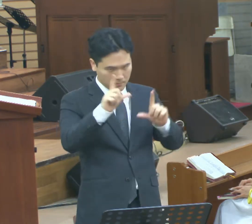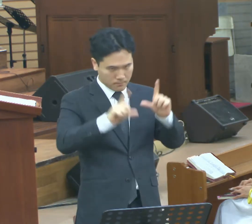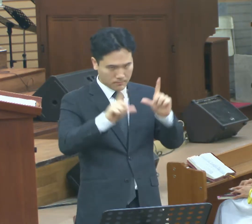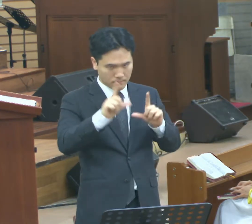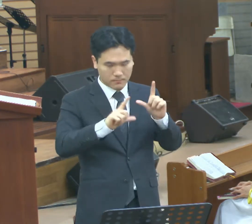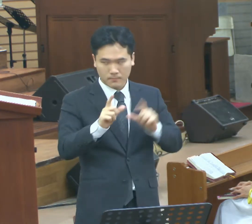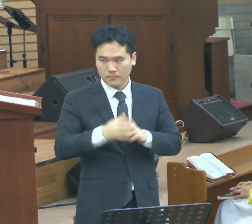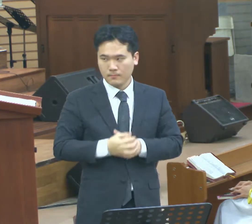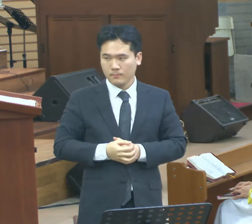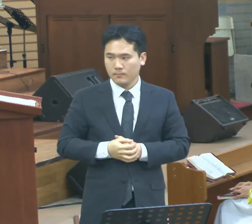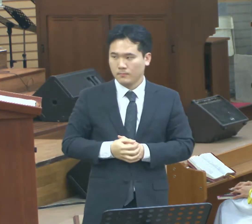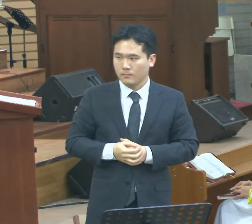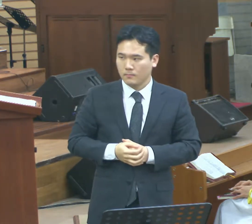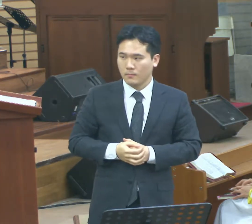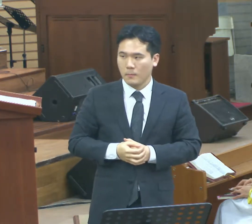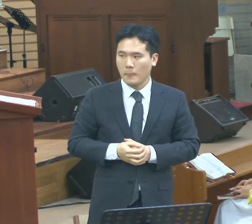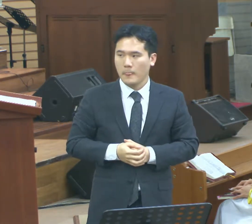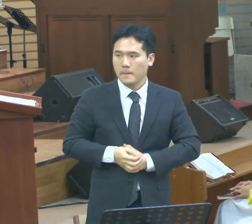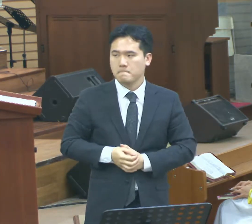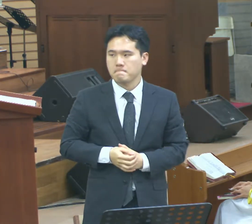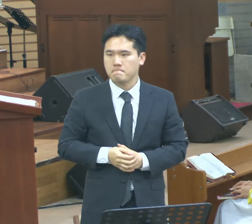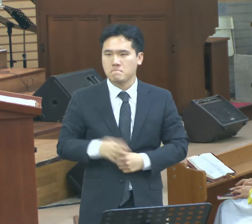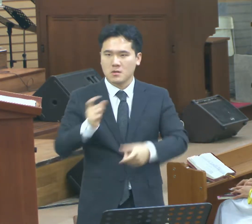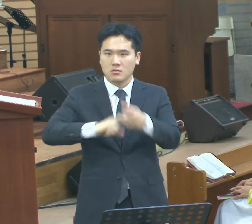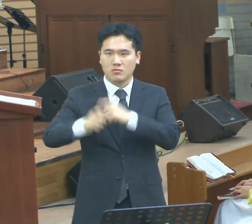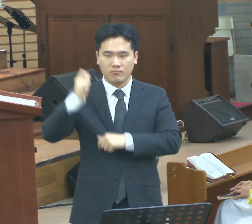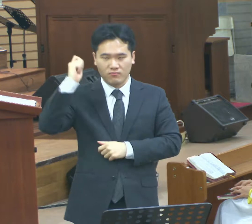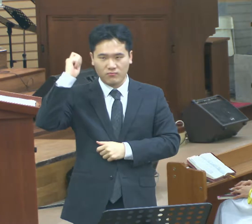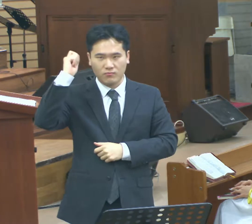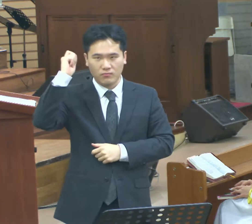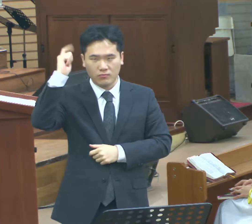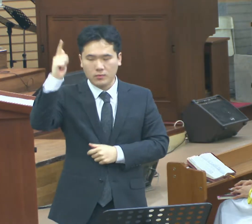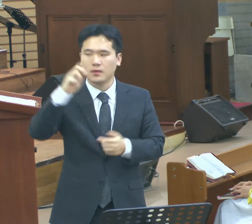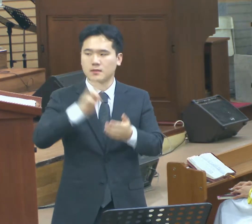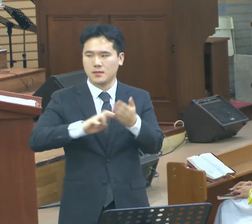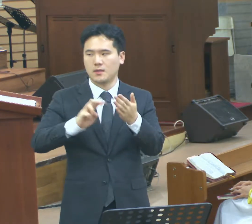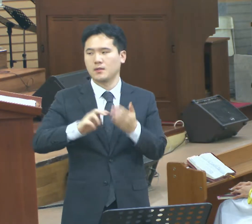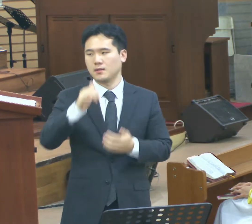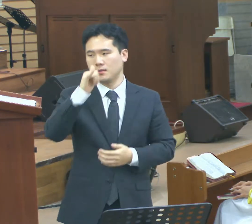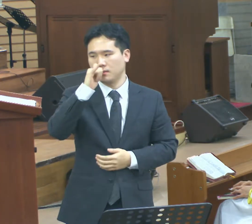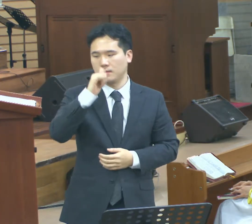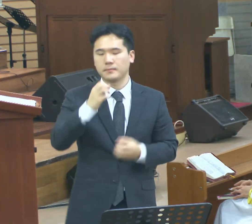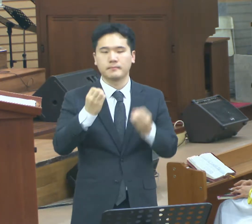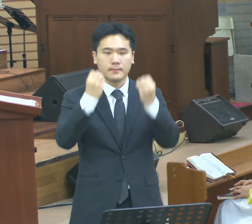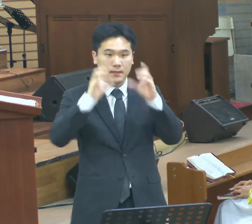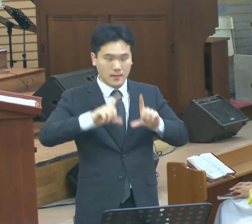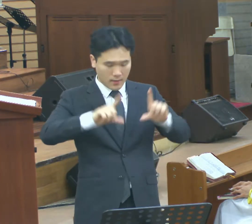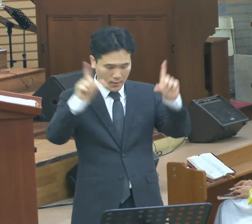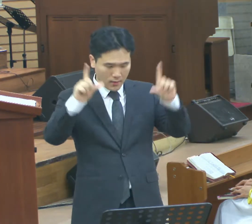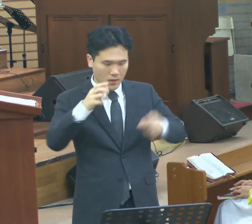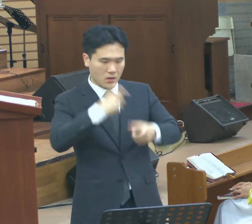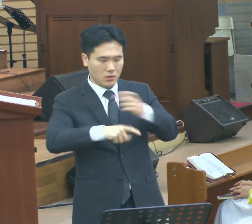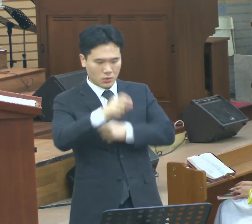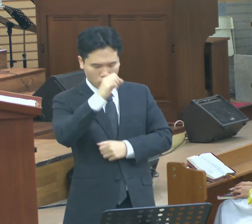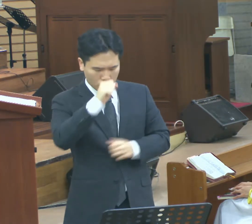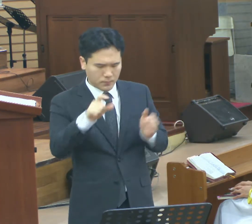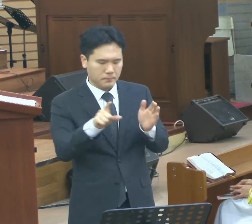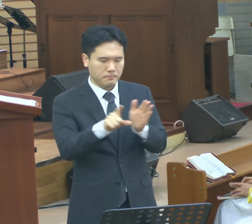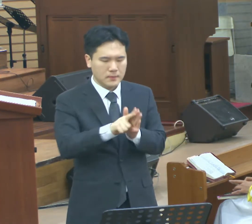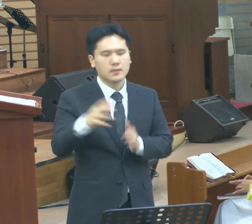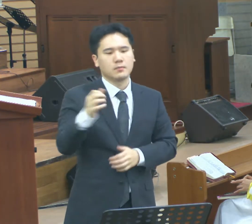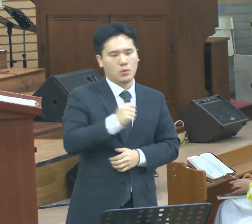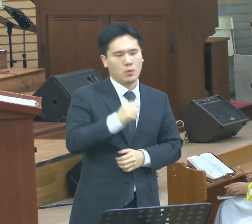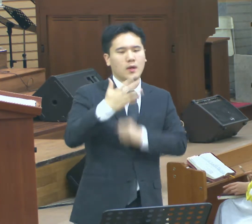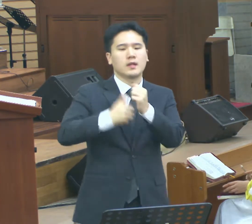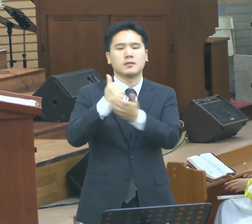목소리의 찬양이 있지만 더 위대한 찬양이 있는 거죠. 새해에 더 좋은 믿음으로